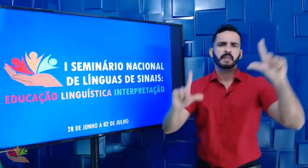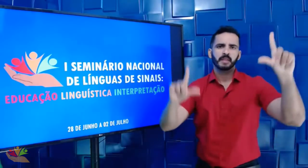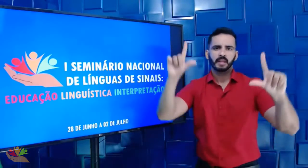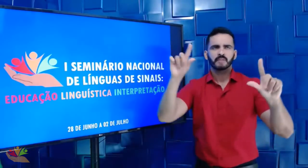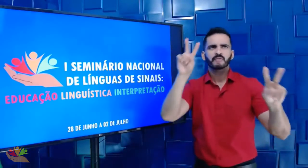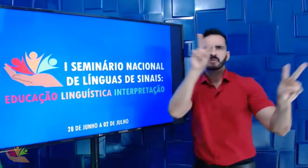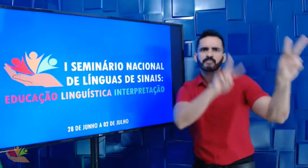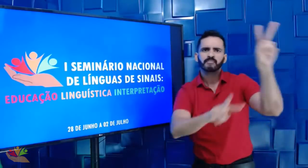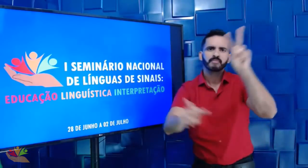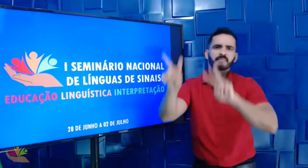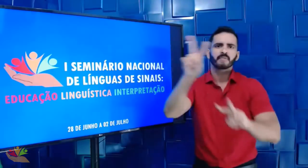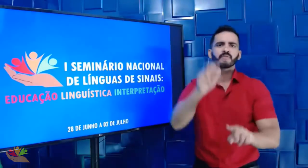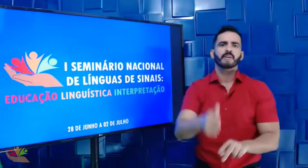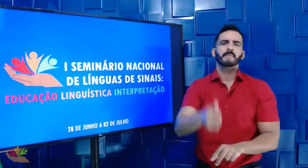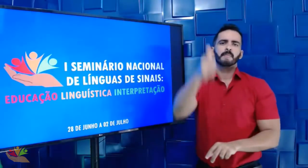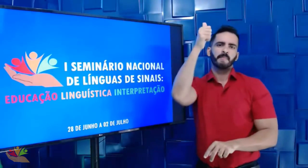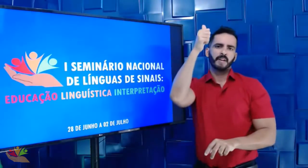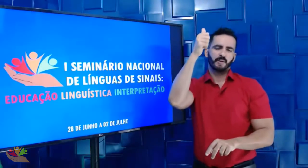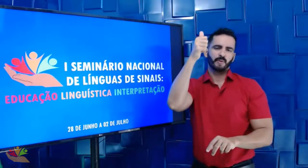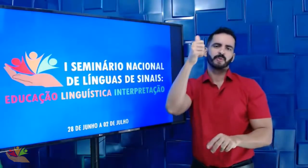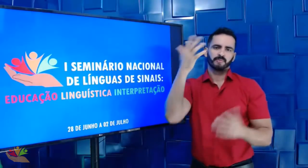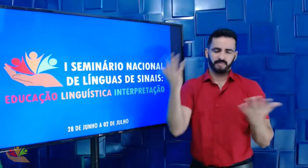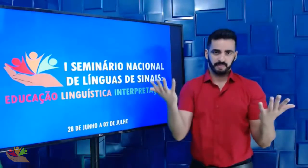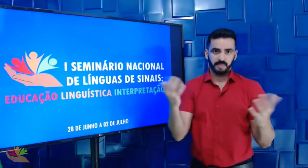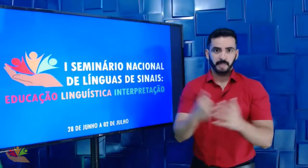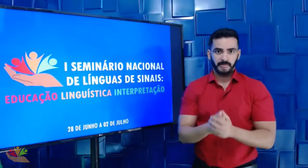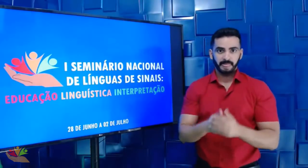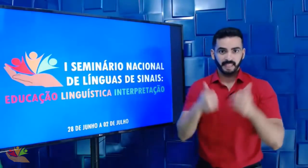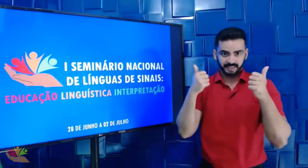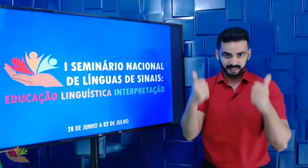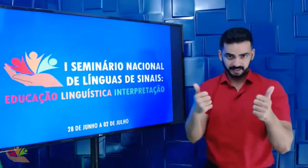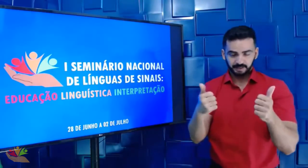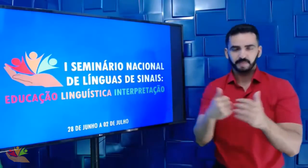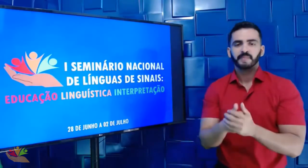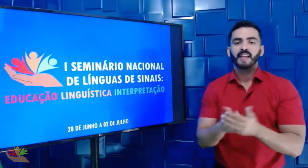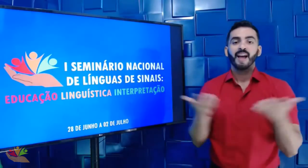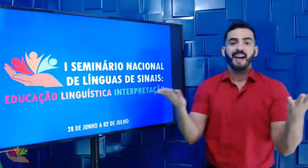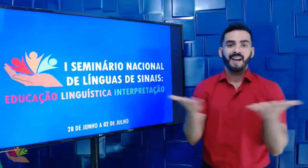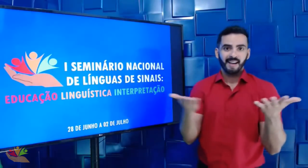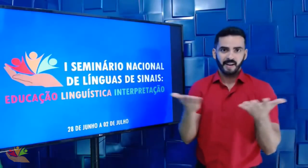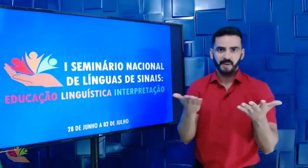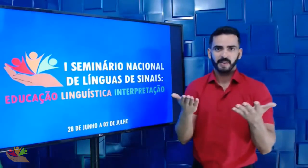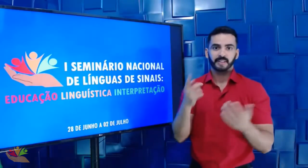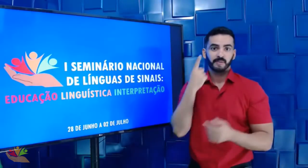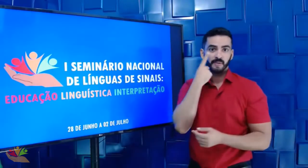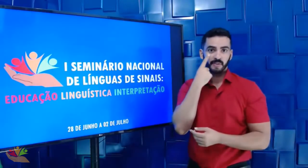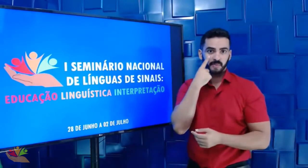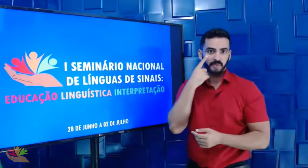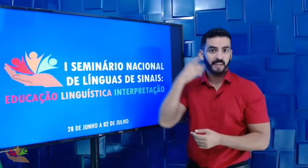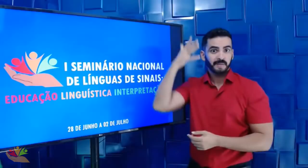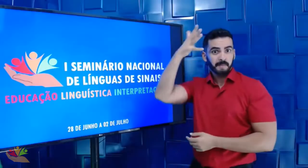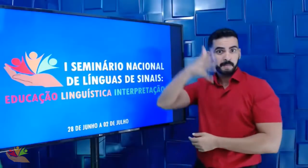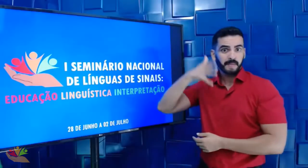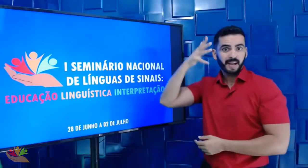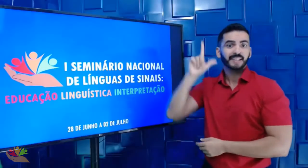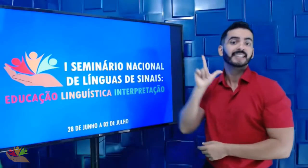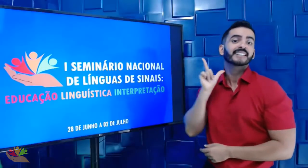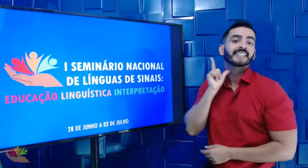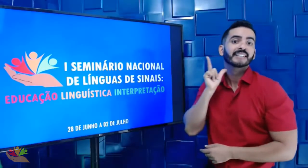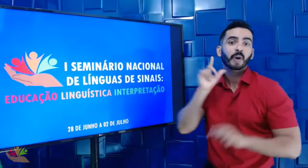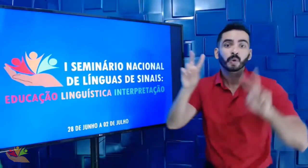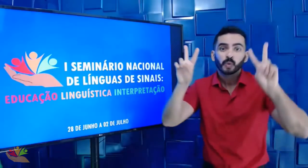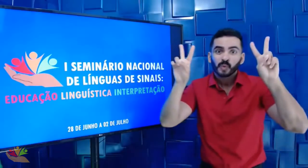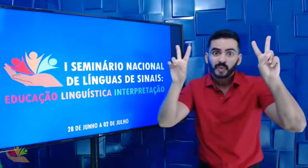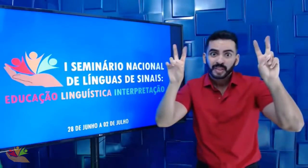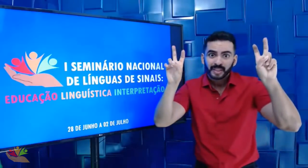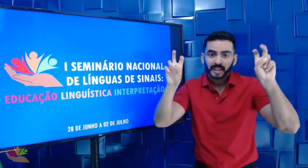cima. Se vocês No YouTube, nós temos uma gama de opções em cima que vocês podem reproduzir essas palestras na televisão. Isso facilita